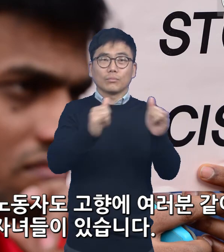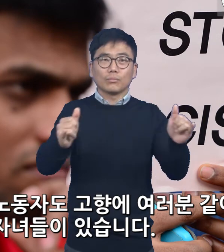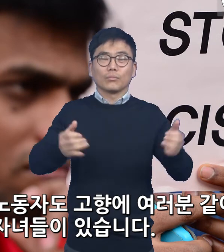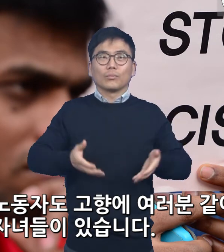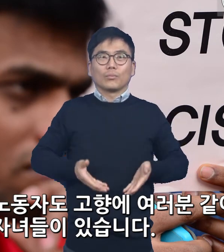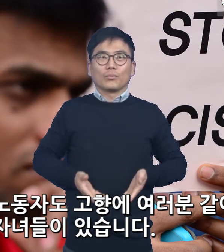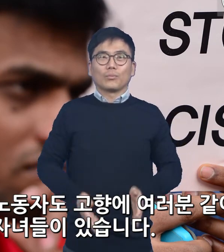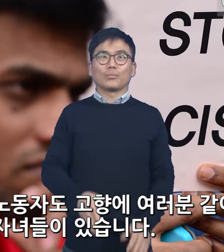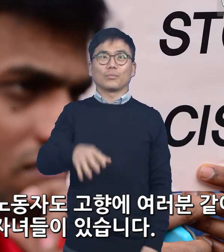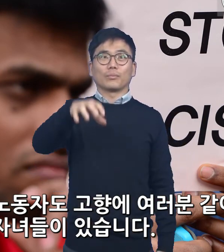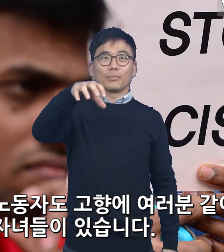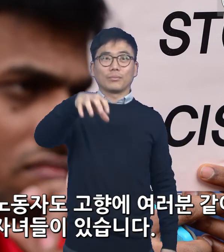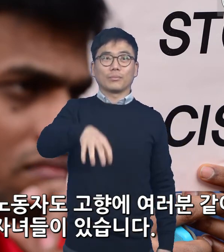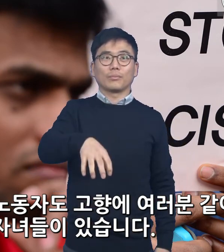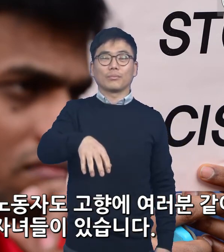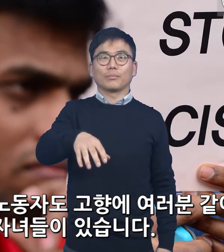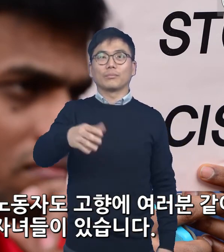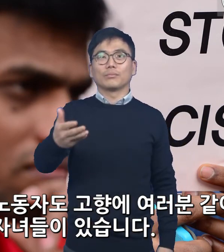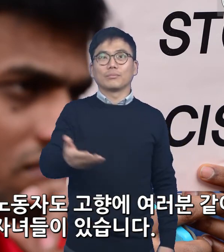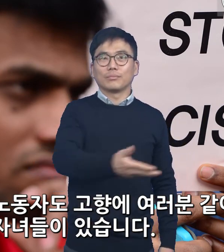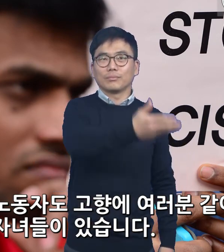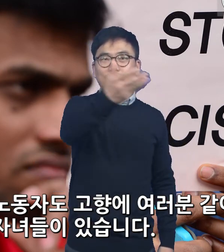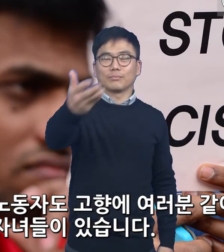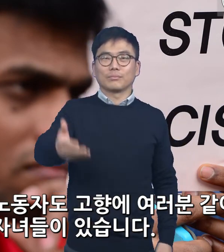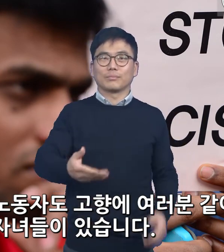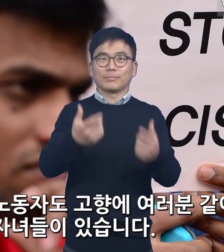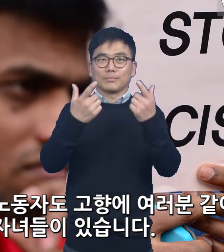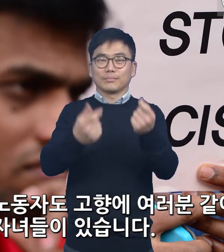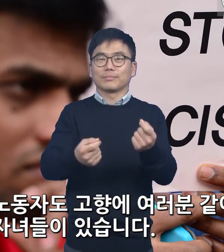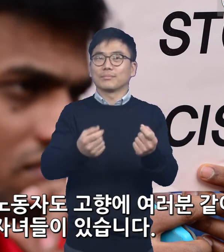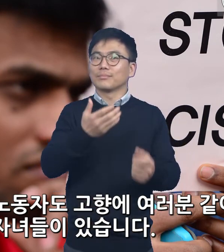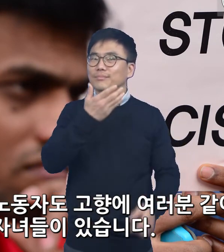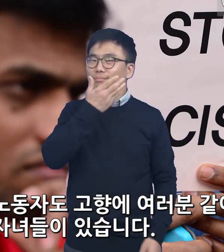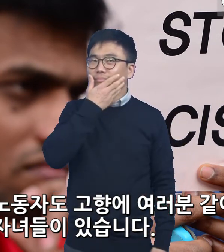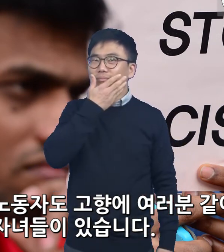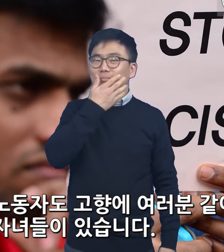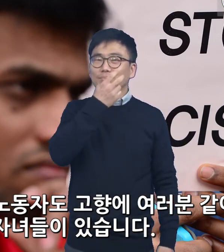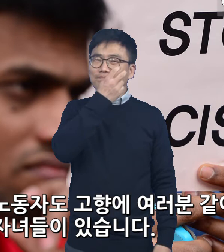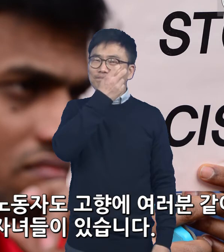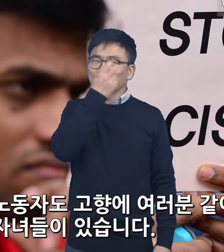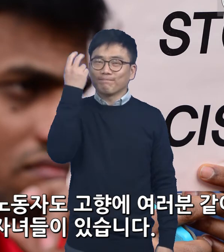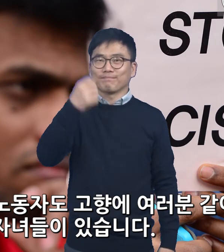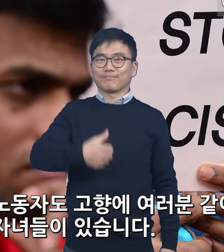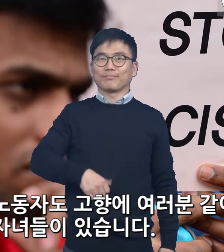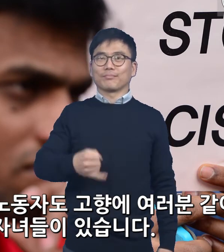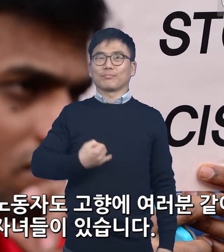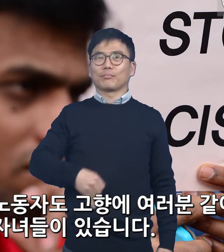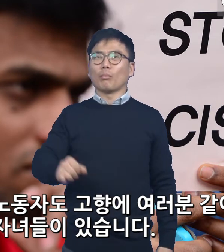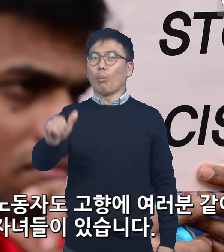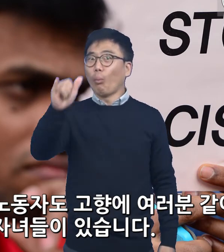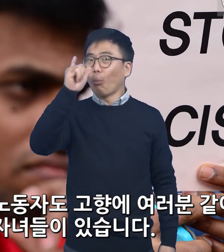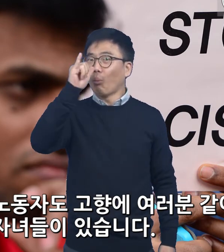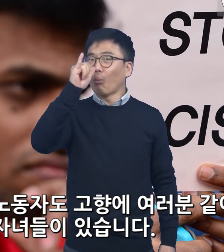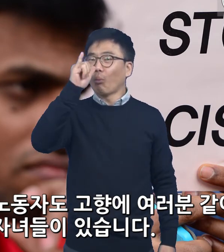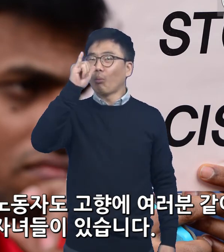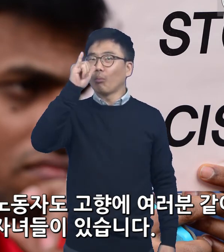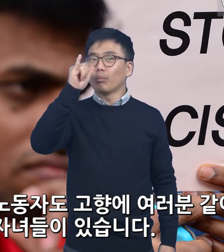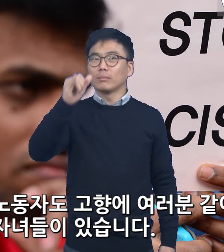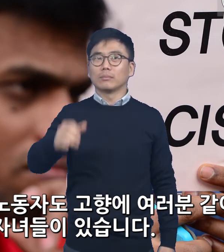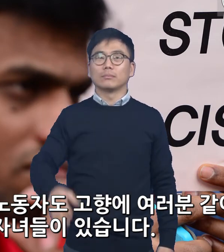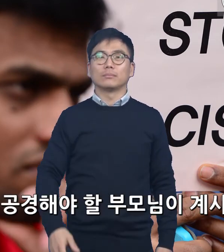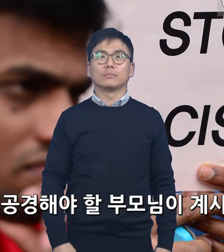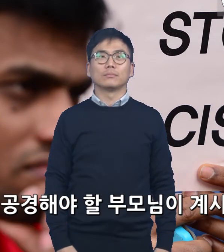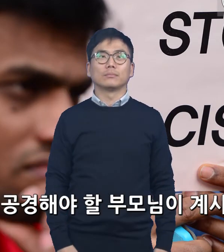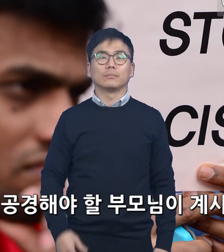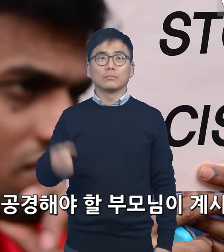외국인 노동자도 고향에 여러분 같이 귀엽고 똑똑한 자녀들이 있습니다.